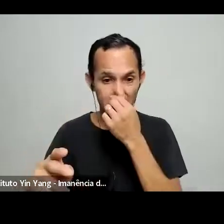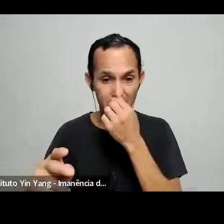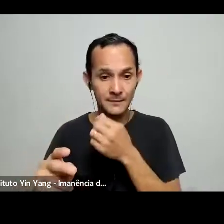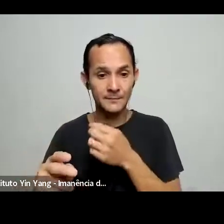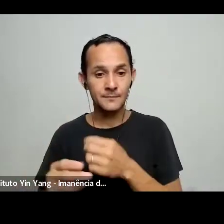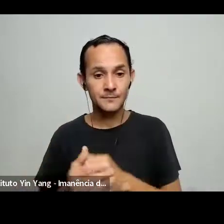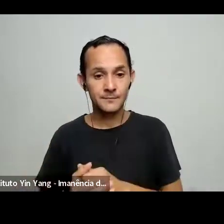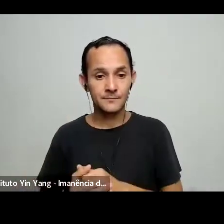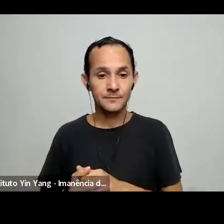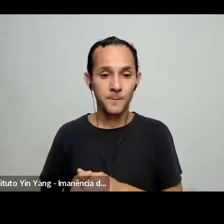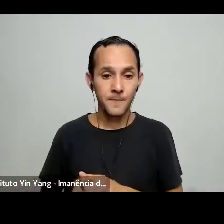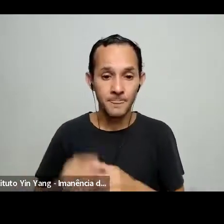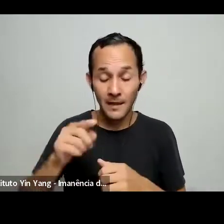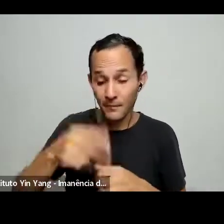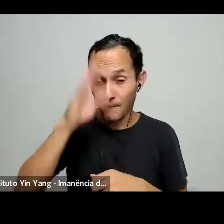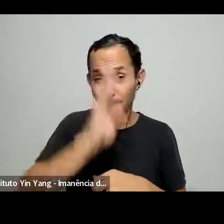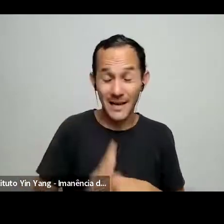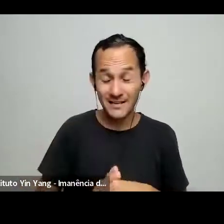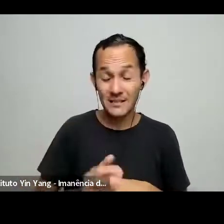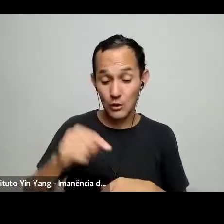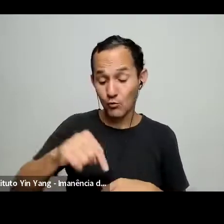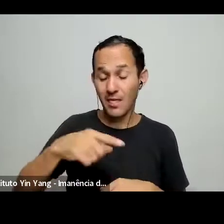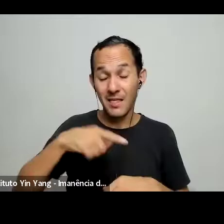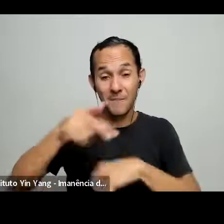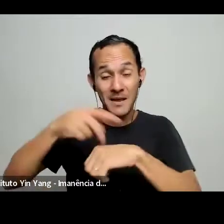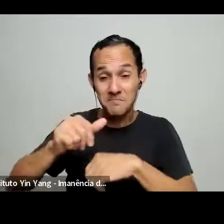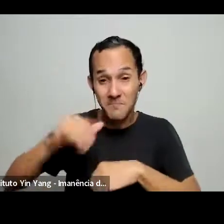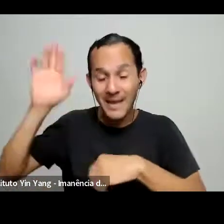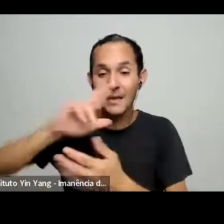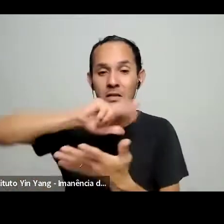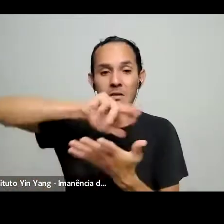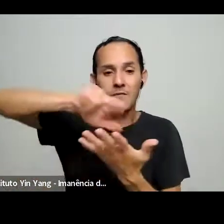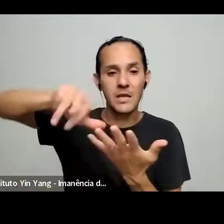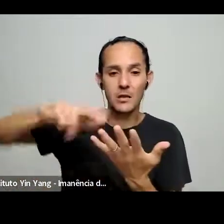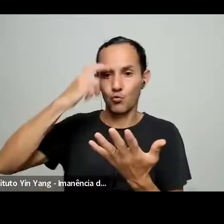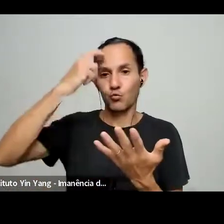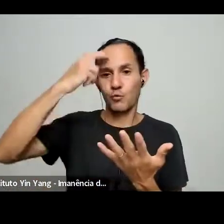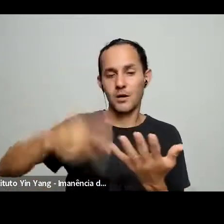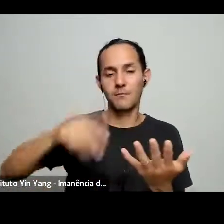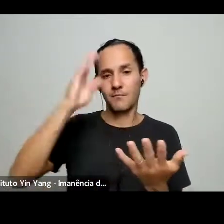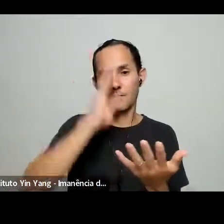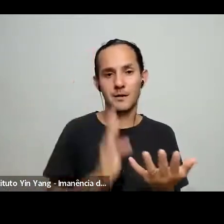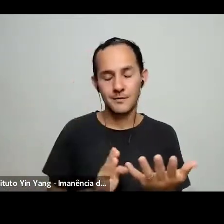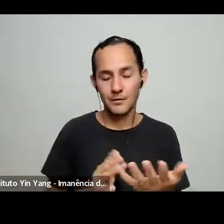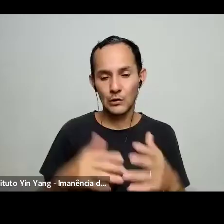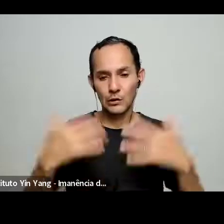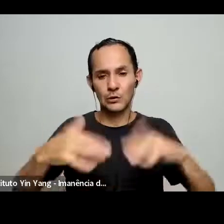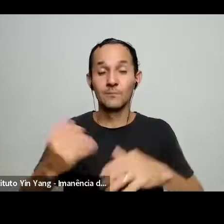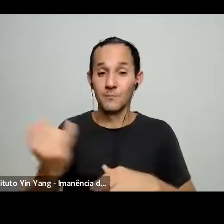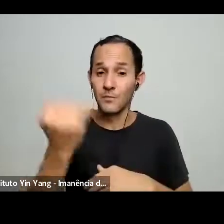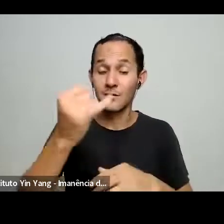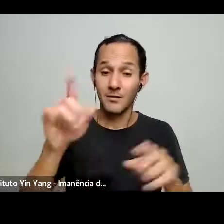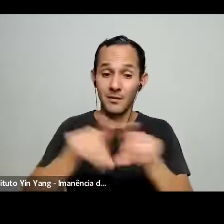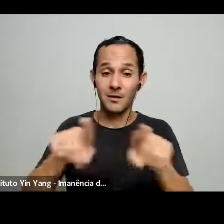pluriculturalidade, que o Brasil é um dos países onde mais existe diversidade cultural, é uma questão importante,